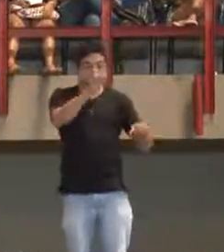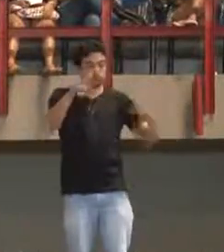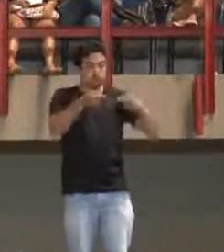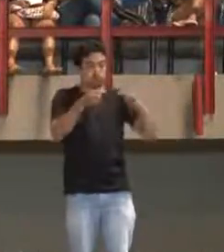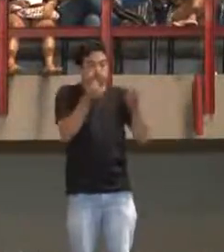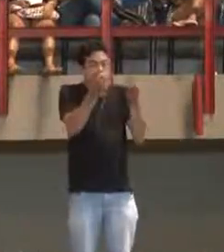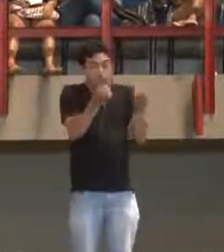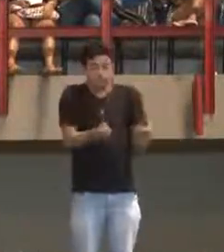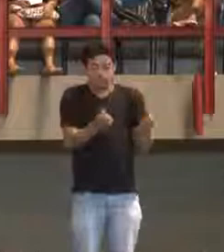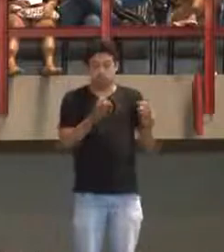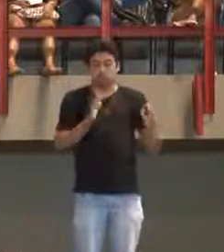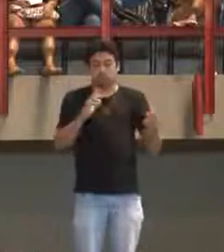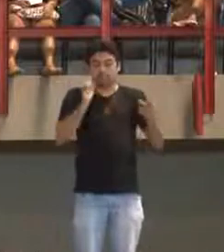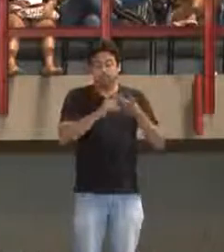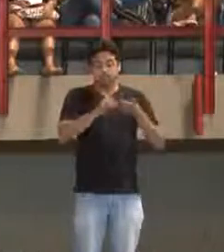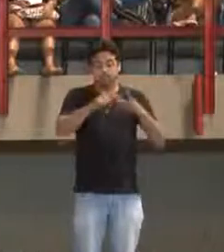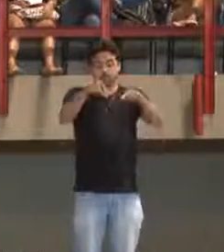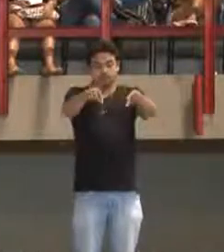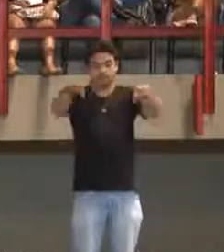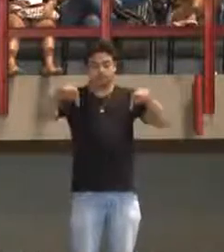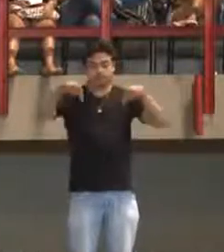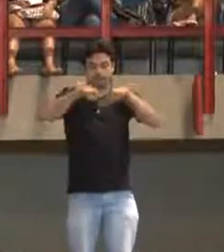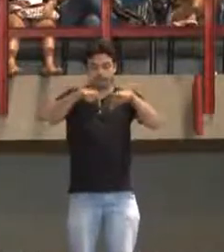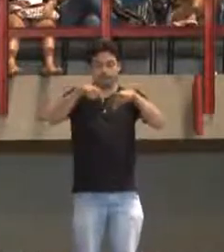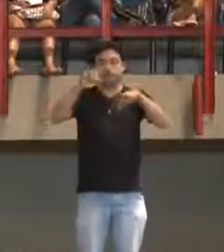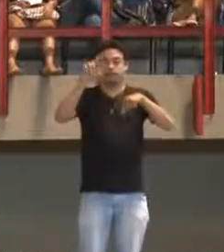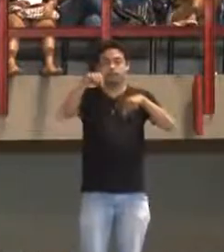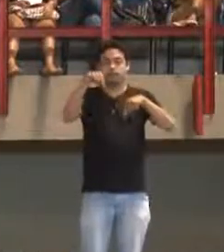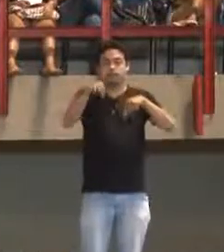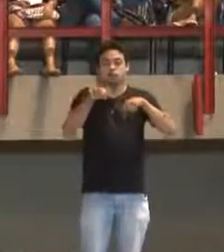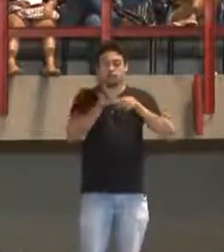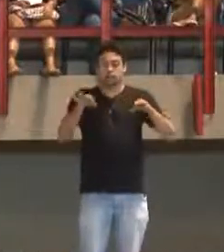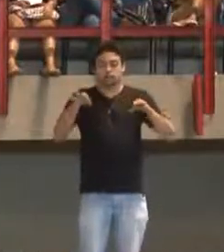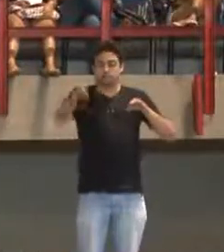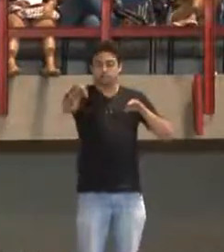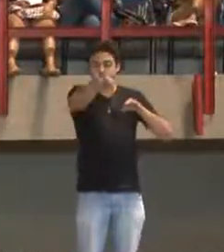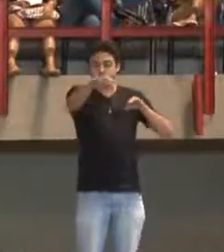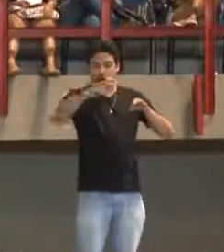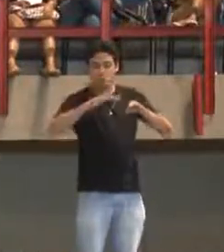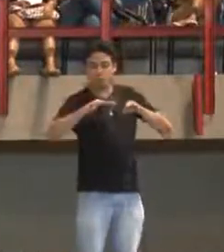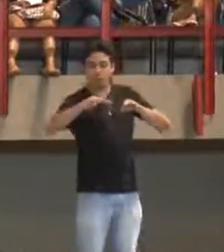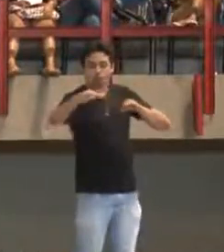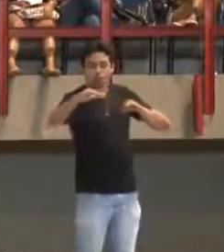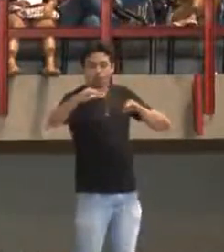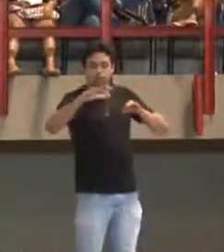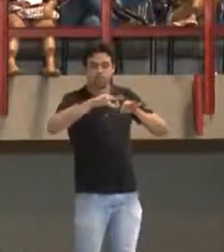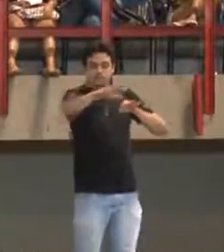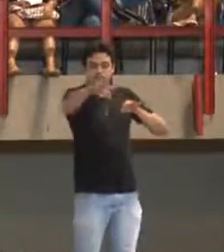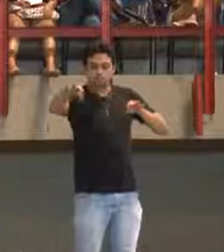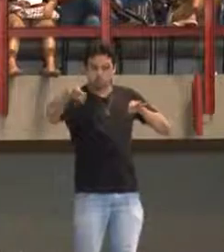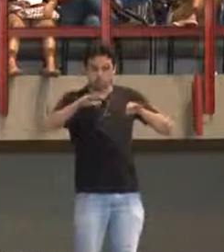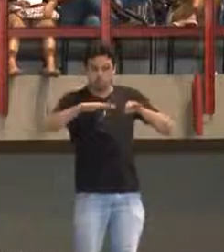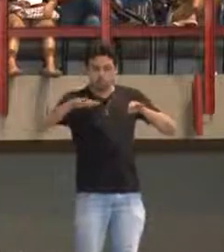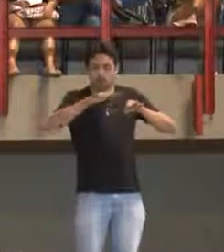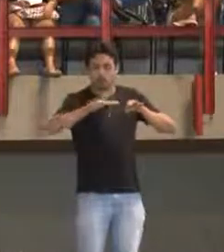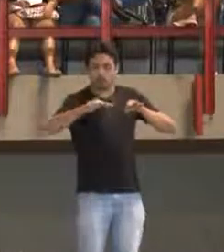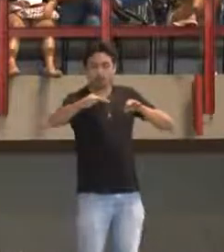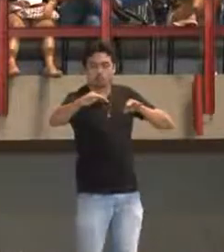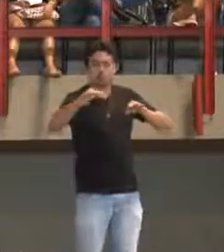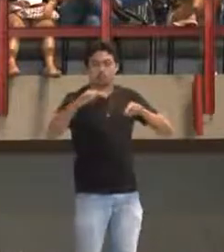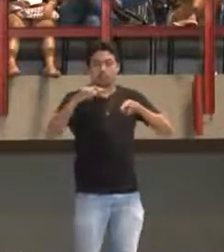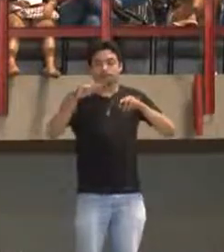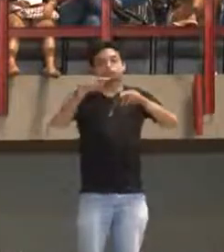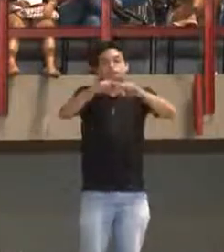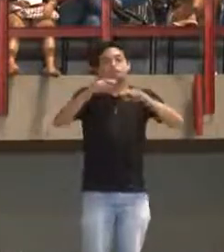massa. E hectare é unidade de superfície. Superfície é área. É muito